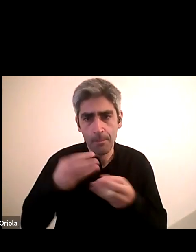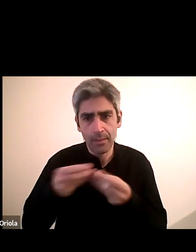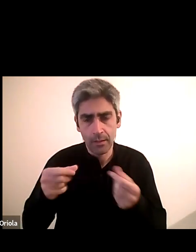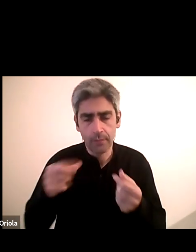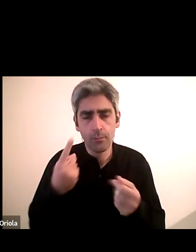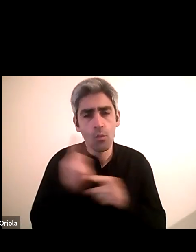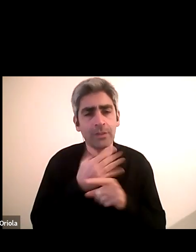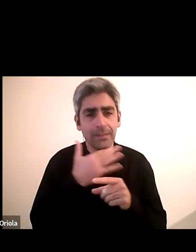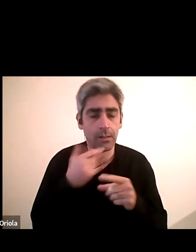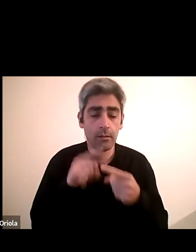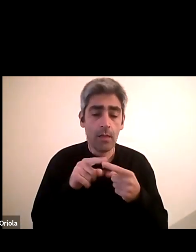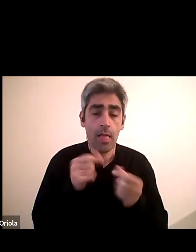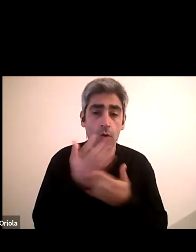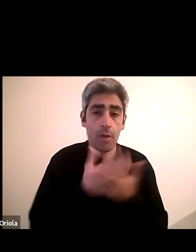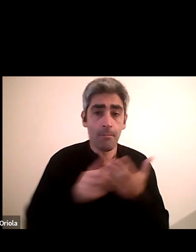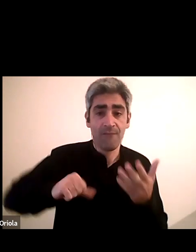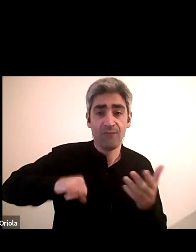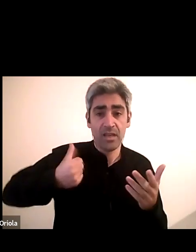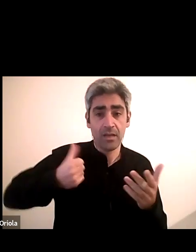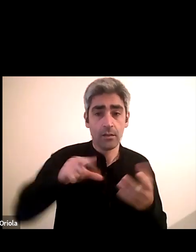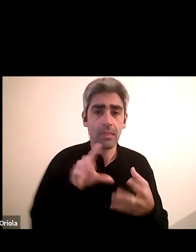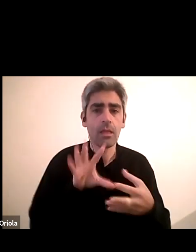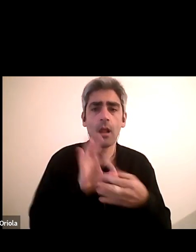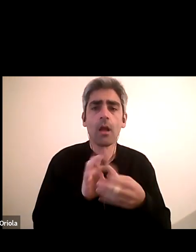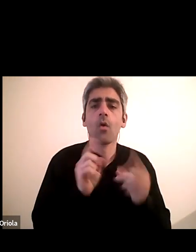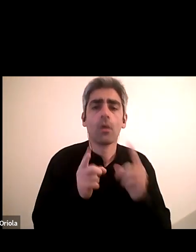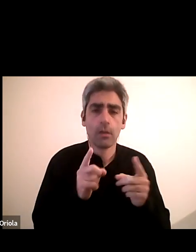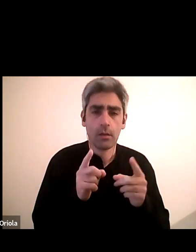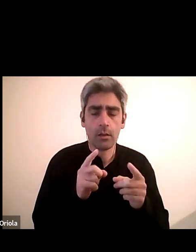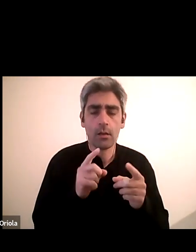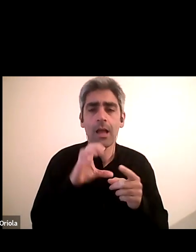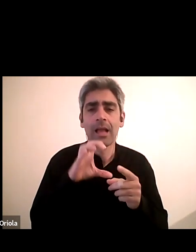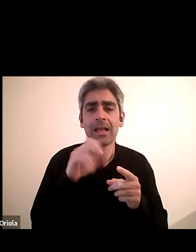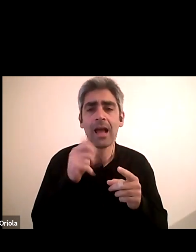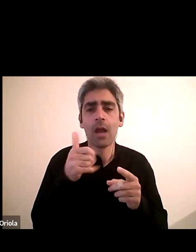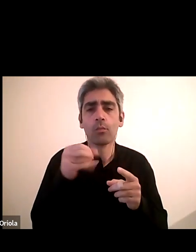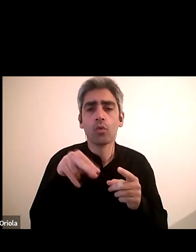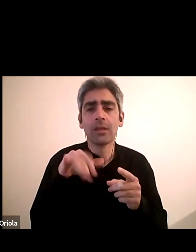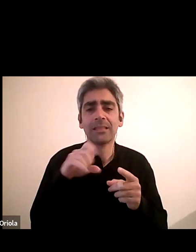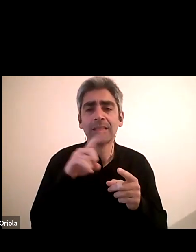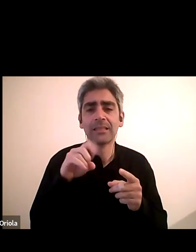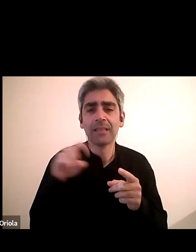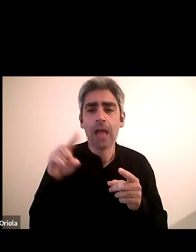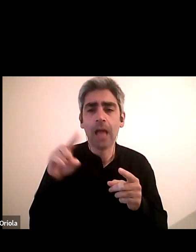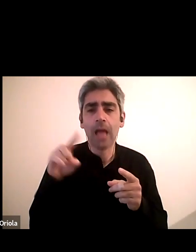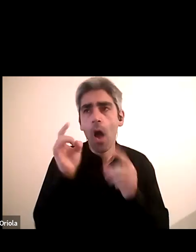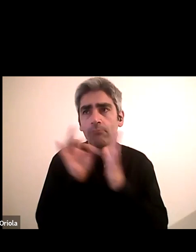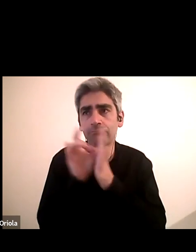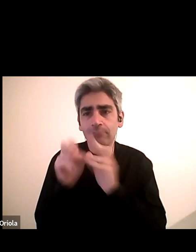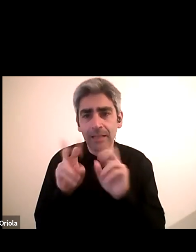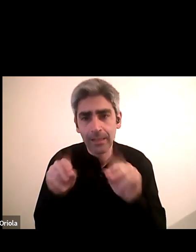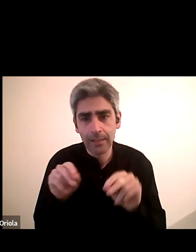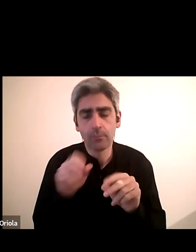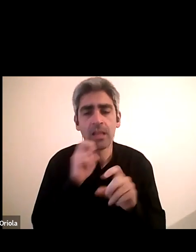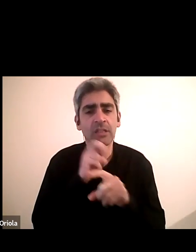economia verde, como sabem, a economia associada à descarbonização, associada às energias